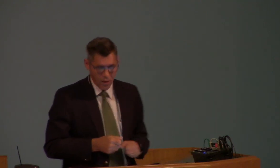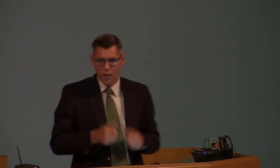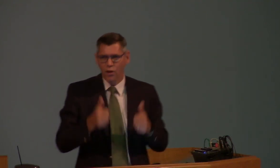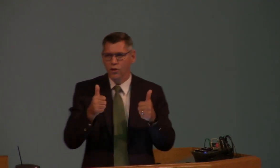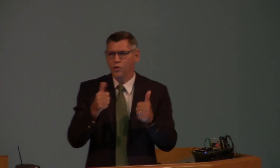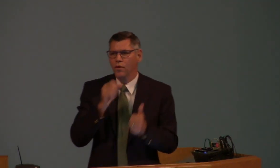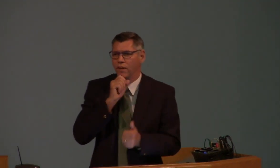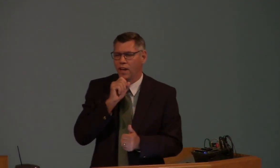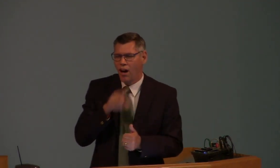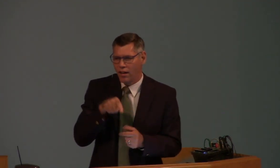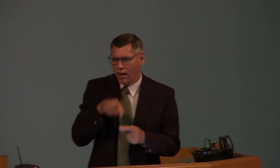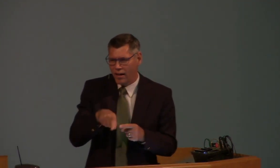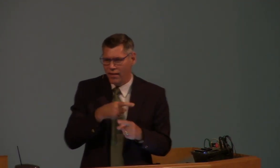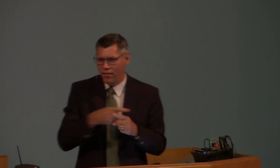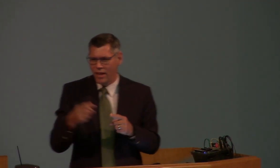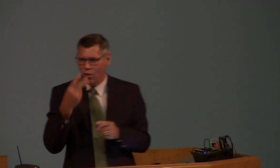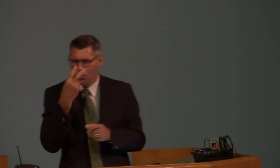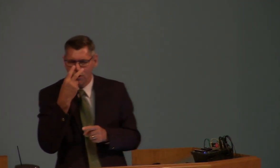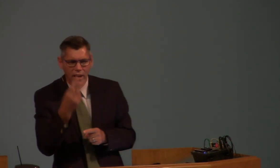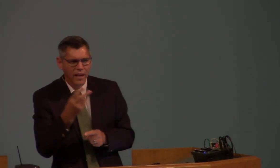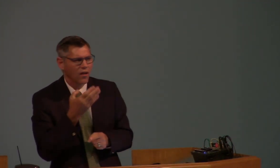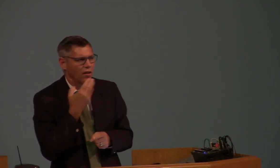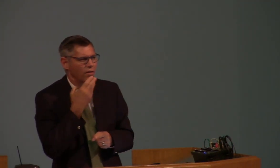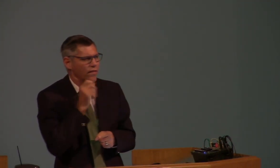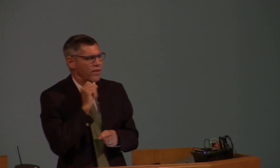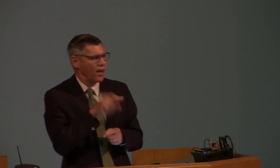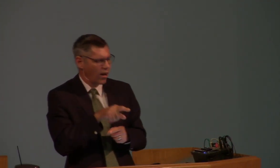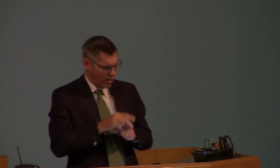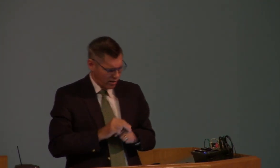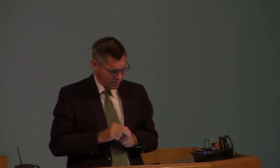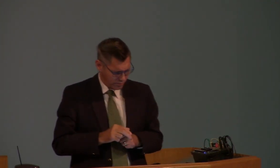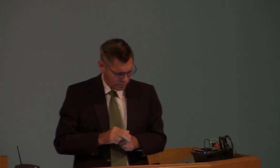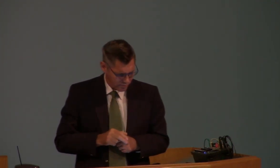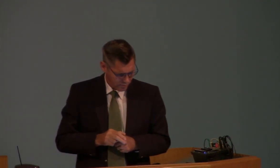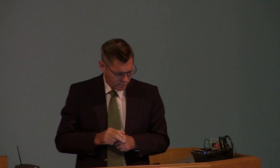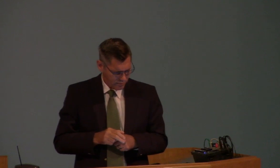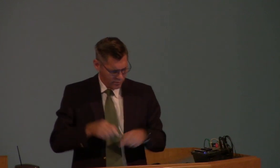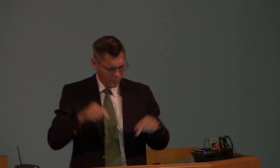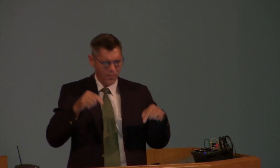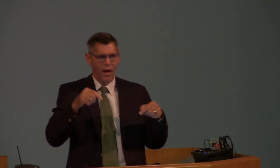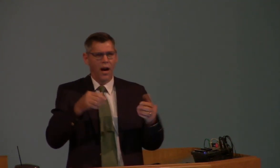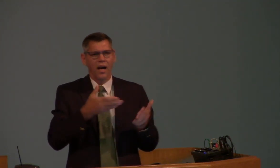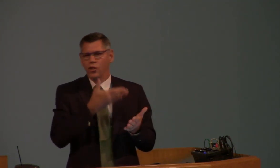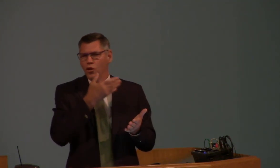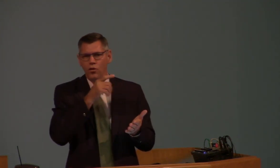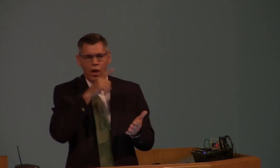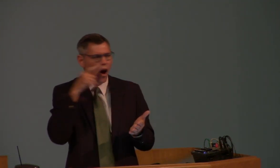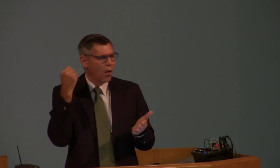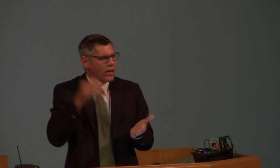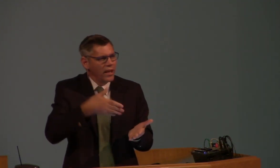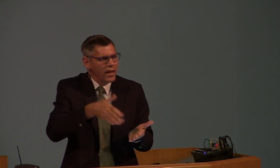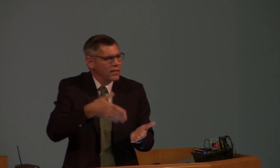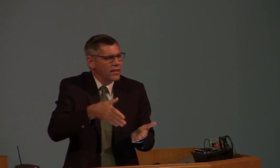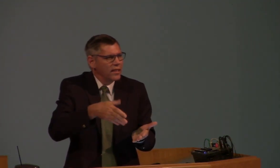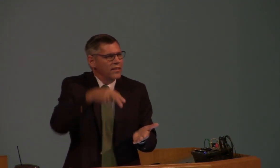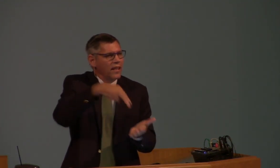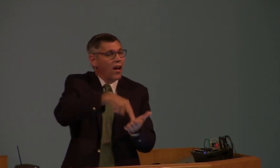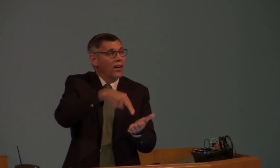Goed, so verjaardag hierdie week, kom ons kyk gou wie verjaar. As jou naam nie hier is nie, staan